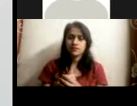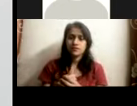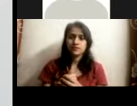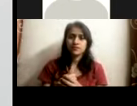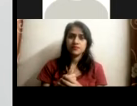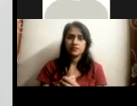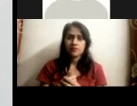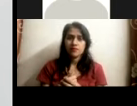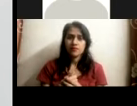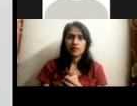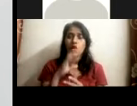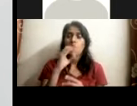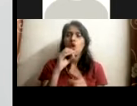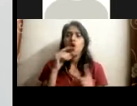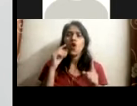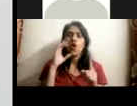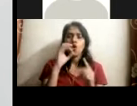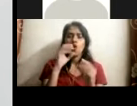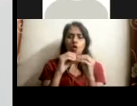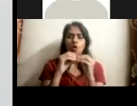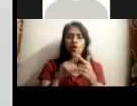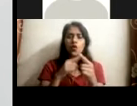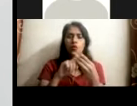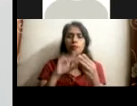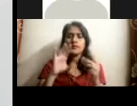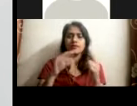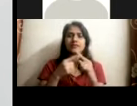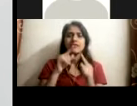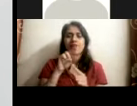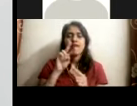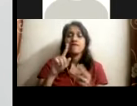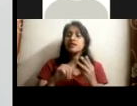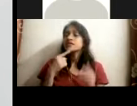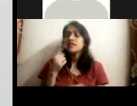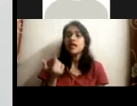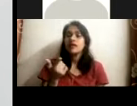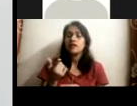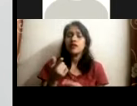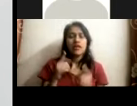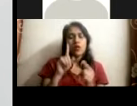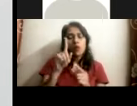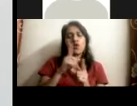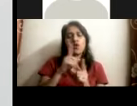एपिस्टेमोलॉजी कहेगी कि एक ही सच है, और जो बाकी जो आप इसको बिलीव कर रहे हो टू बी